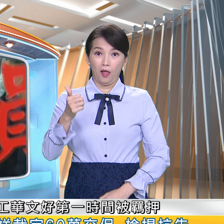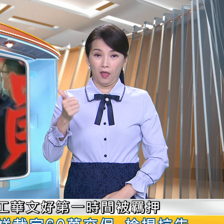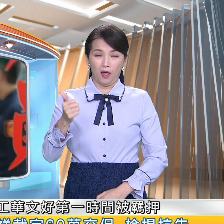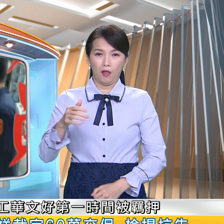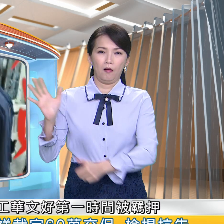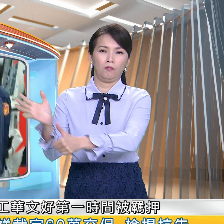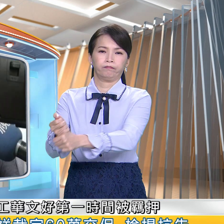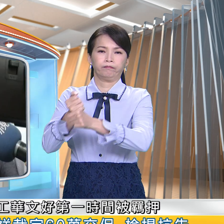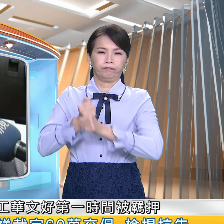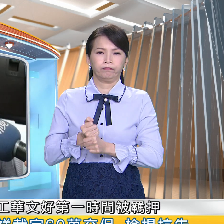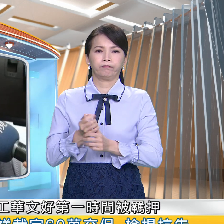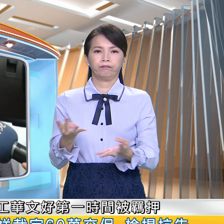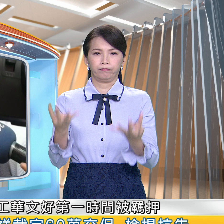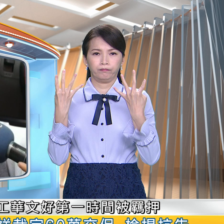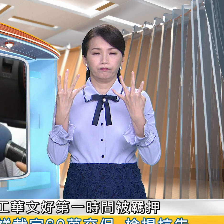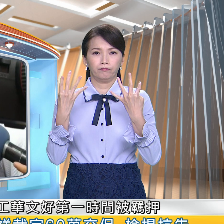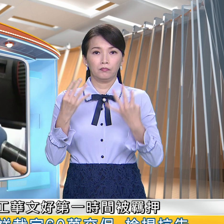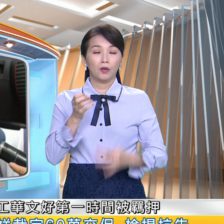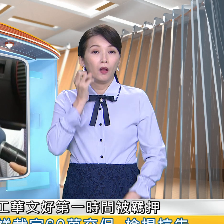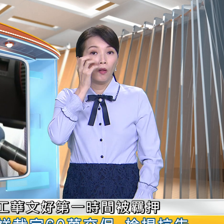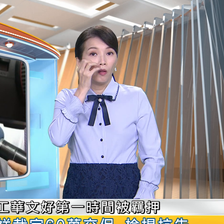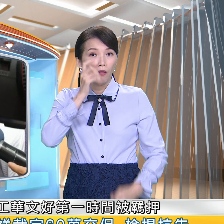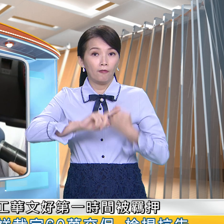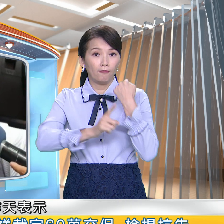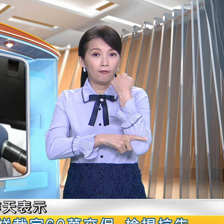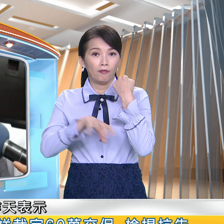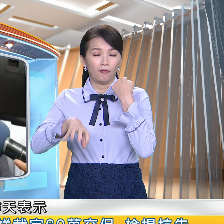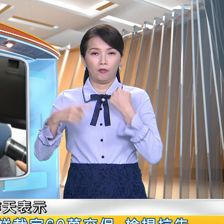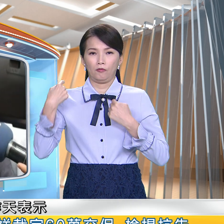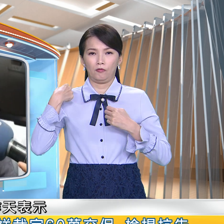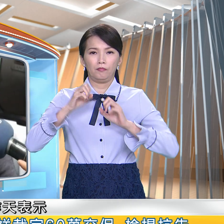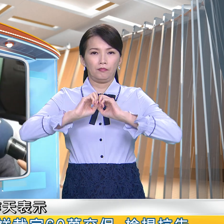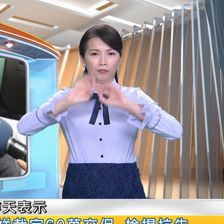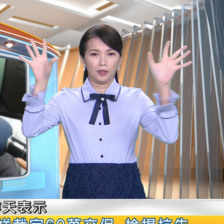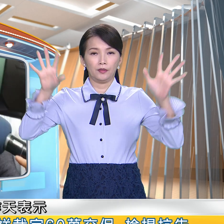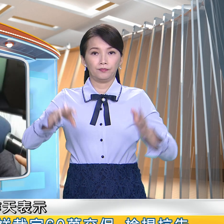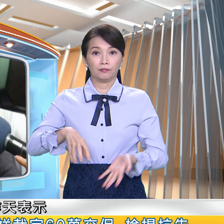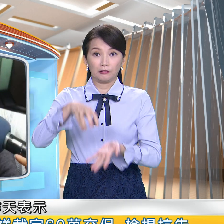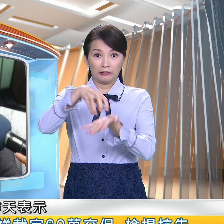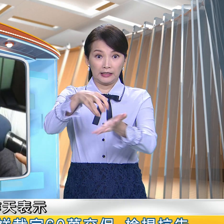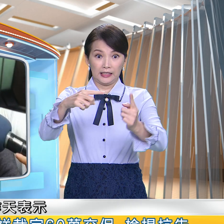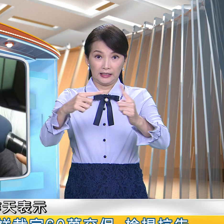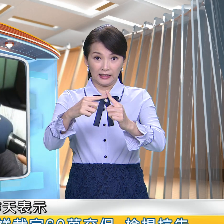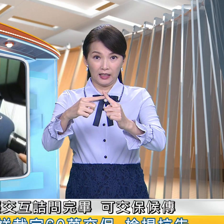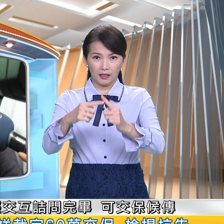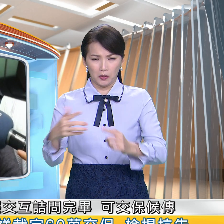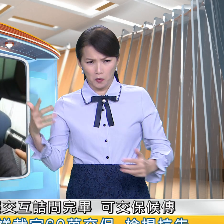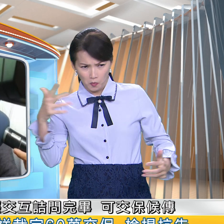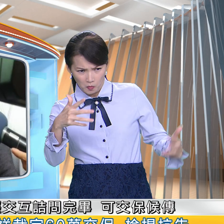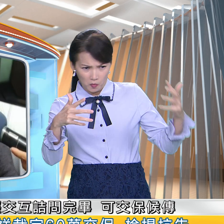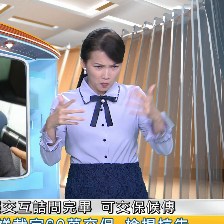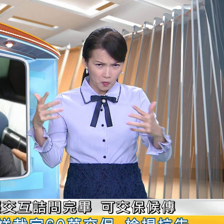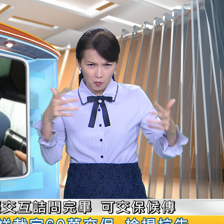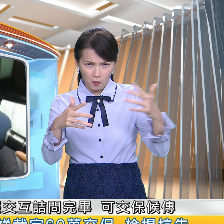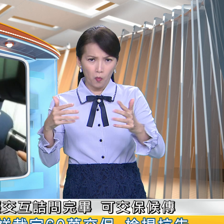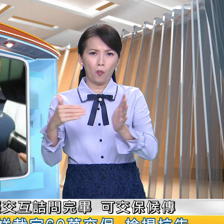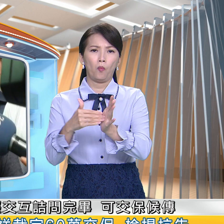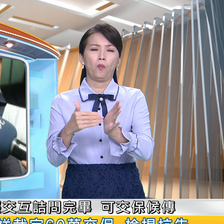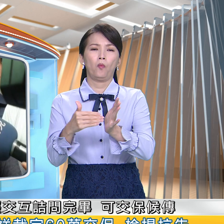好第一时间被羁押。花莲地方法院昨天表示，相关证人都已经交